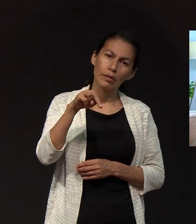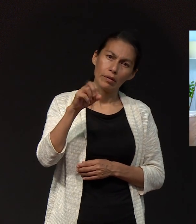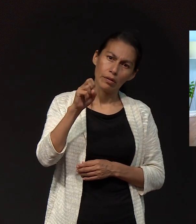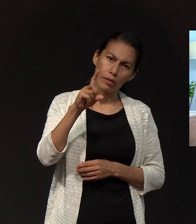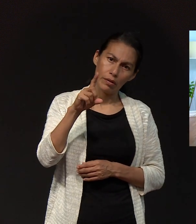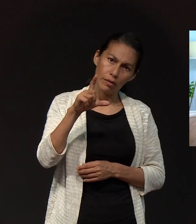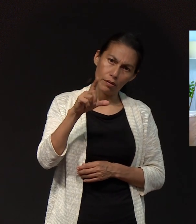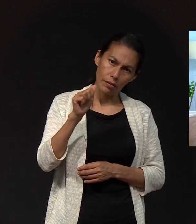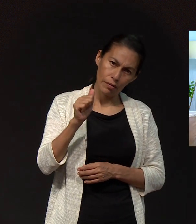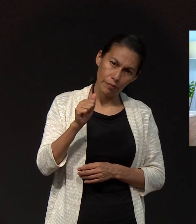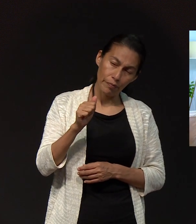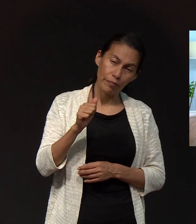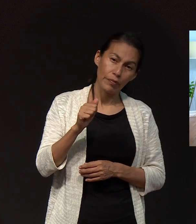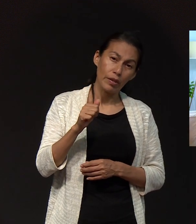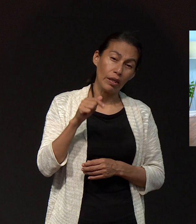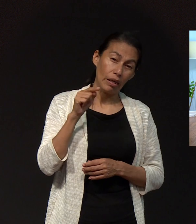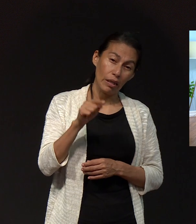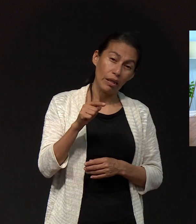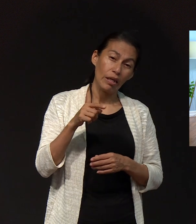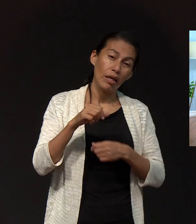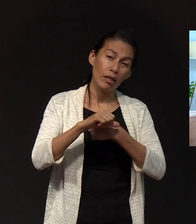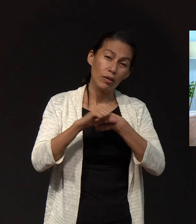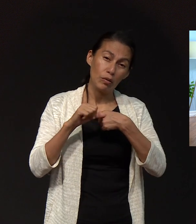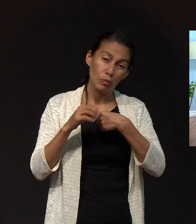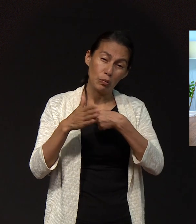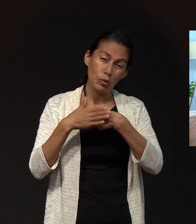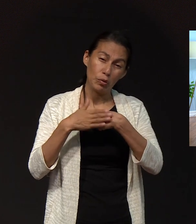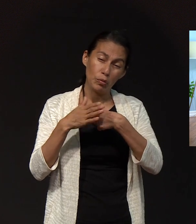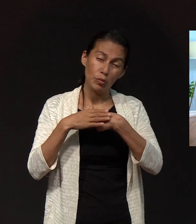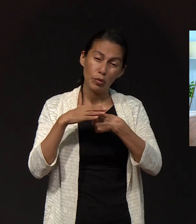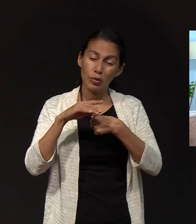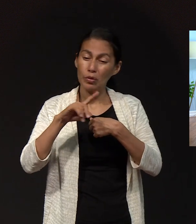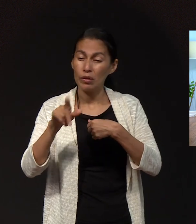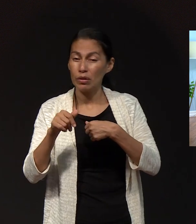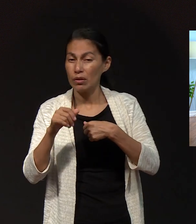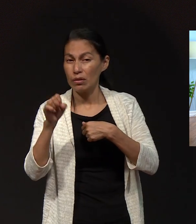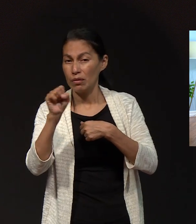El sábado Que el Señor Tome el control Amén Meche Estaremos orando